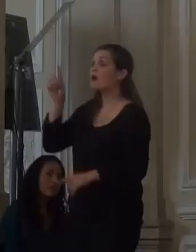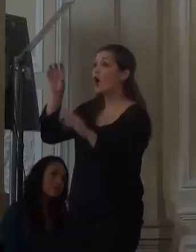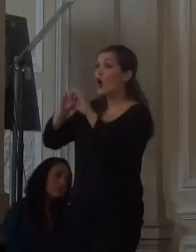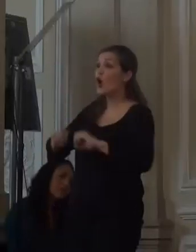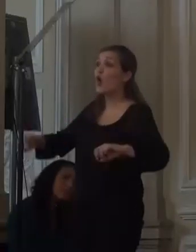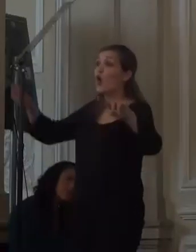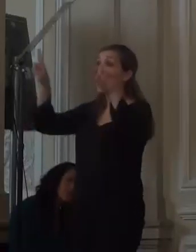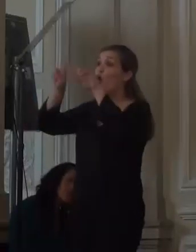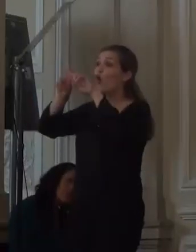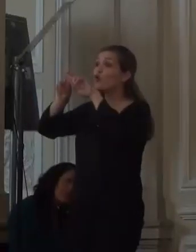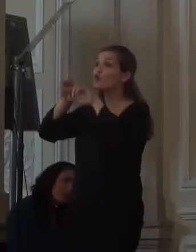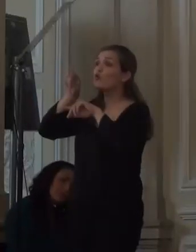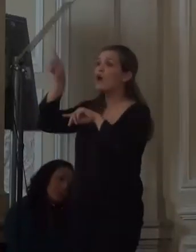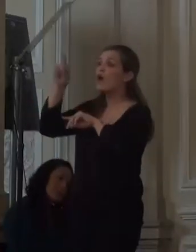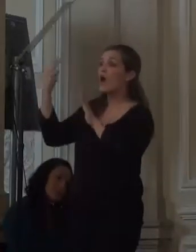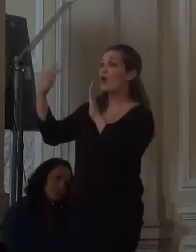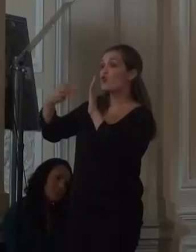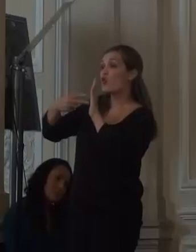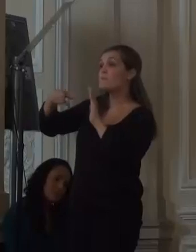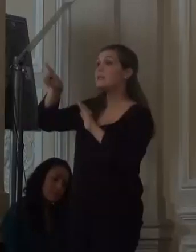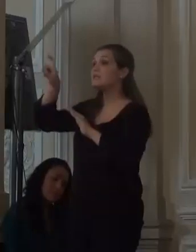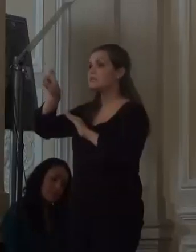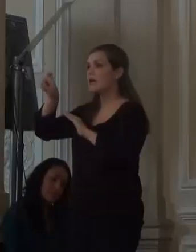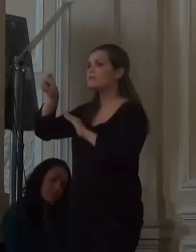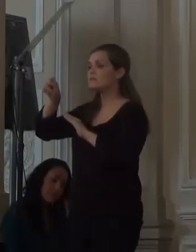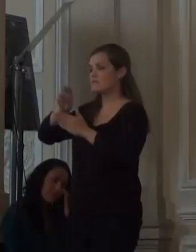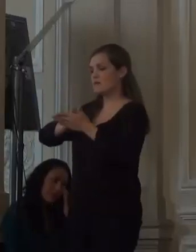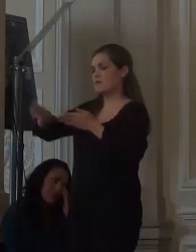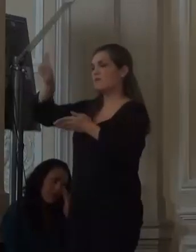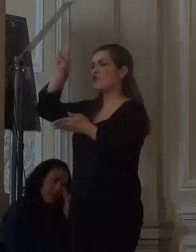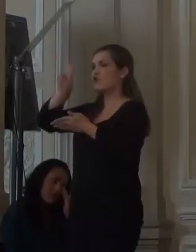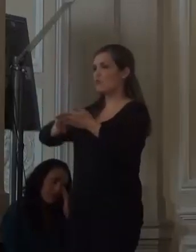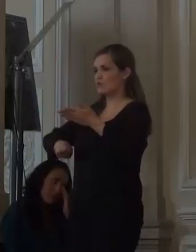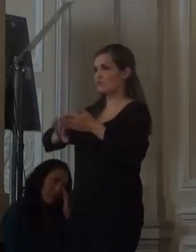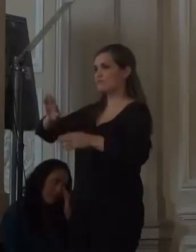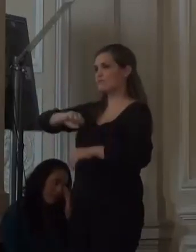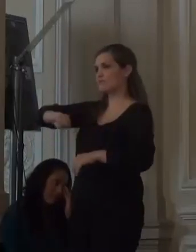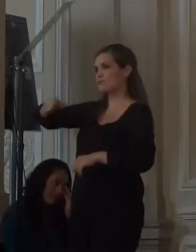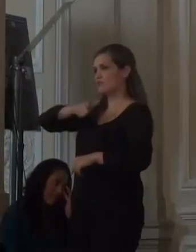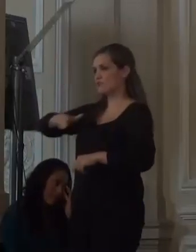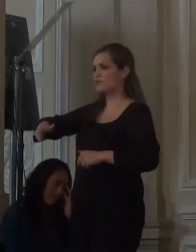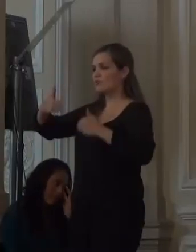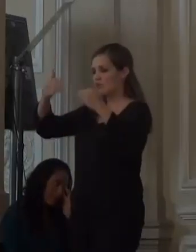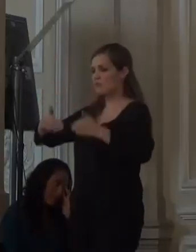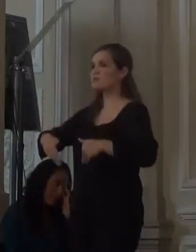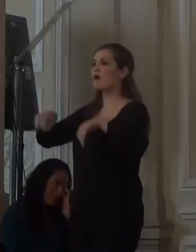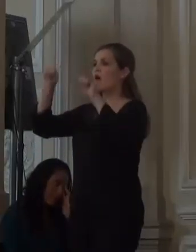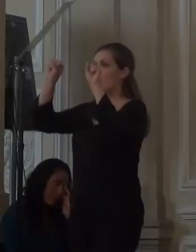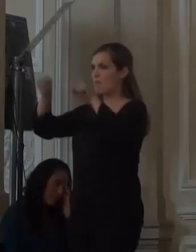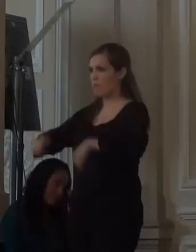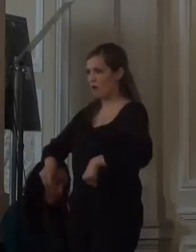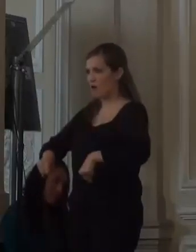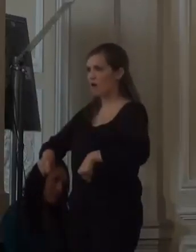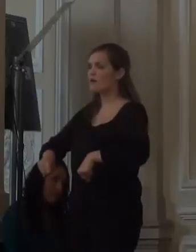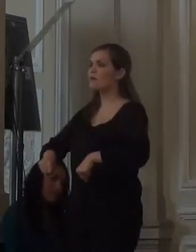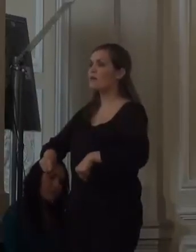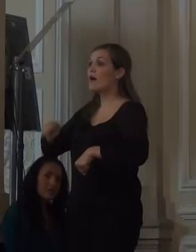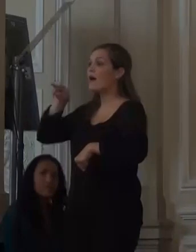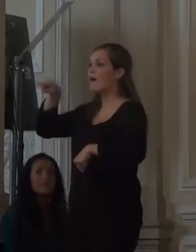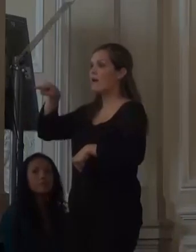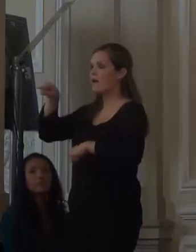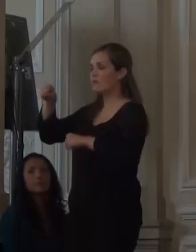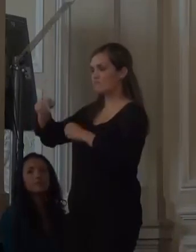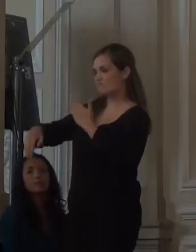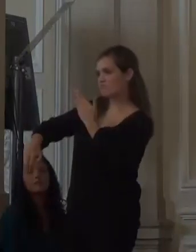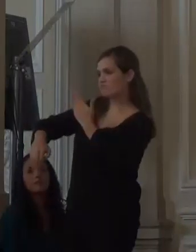año 2006, fue la Convención sobre Derechos de Personas con Discapacidad, con la que cambió la